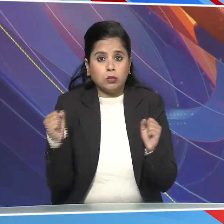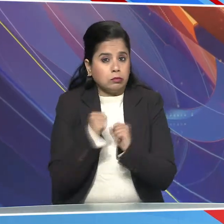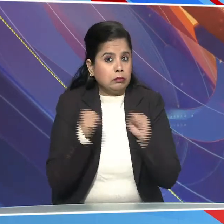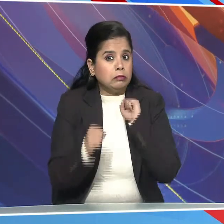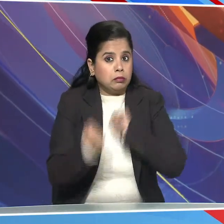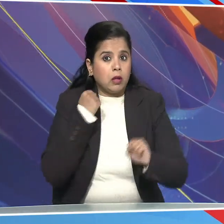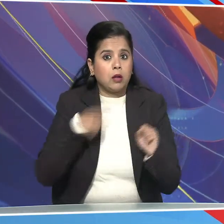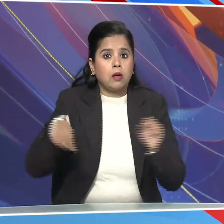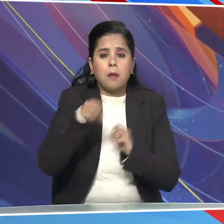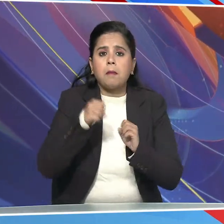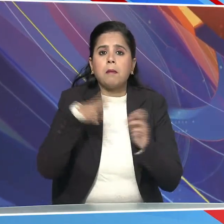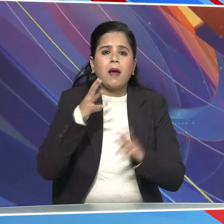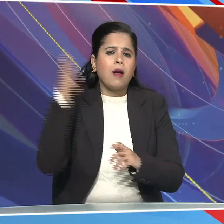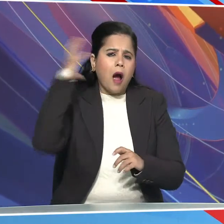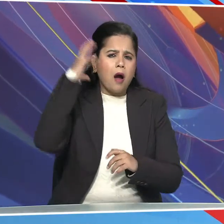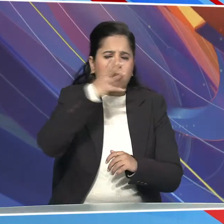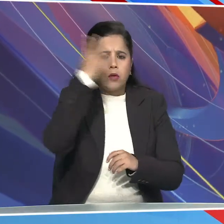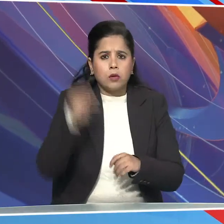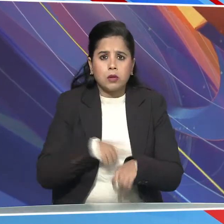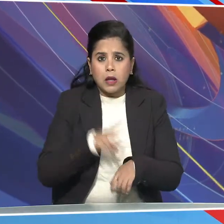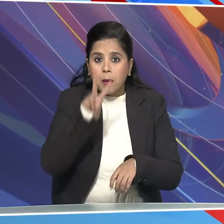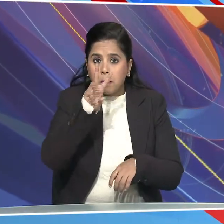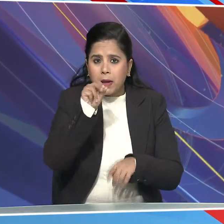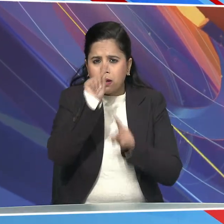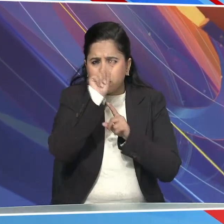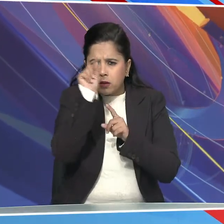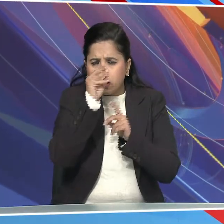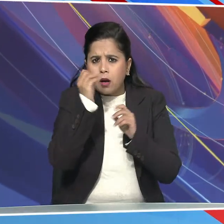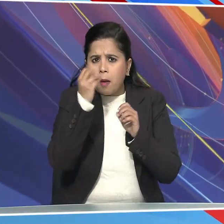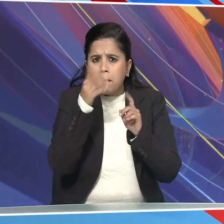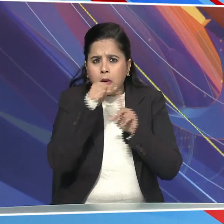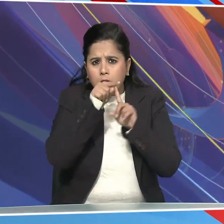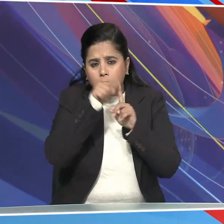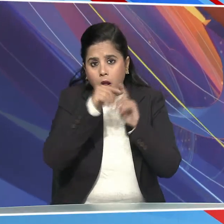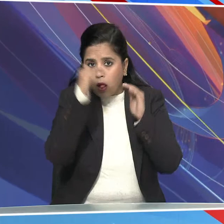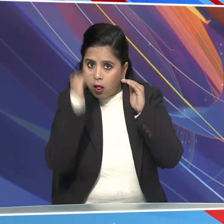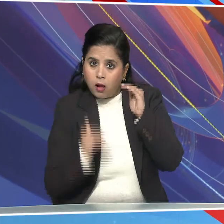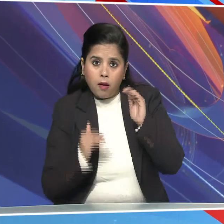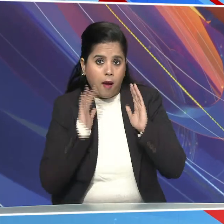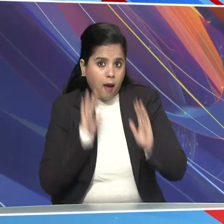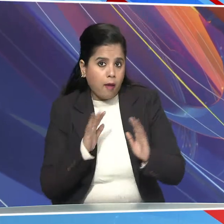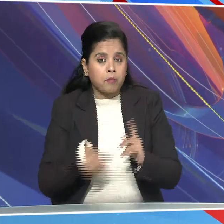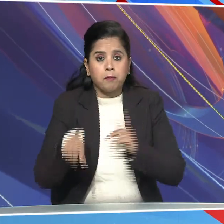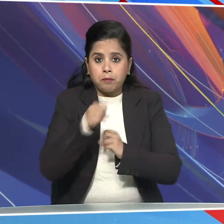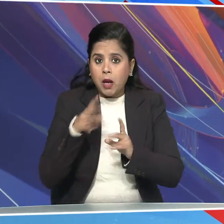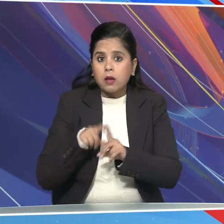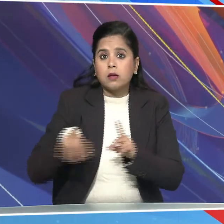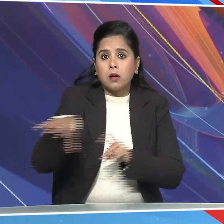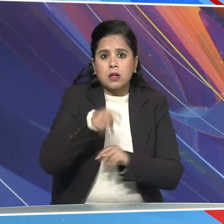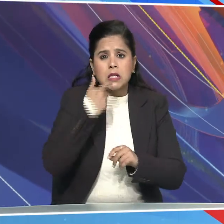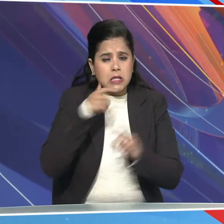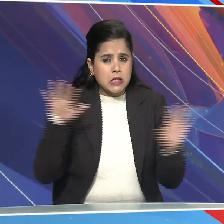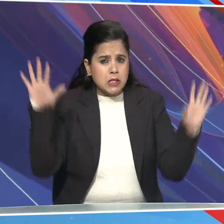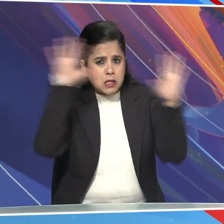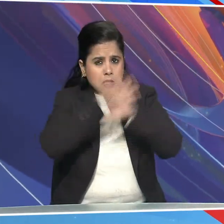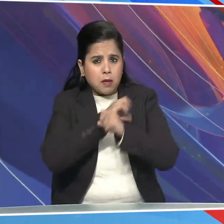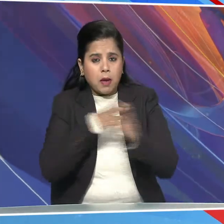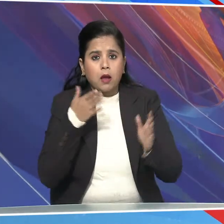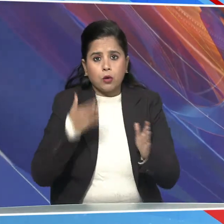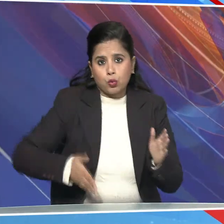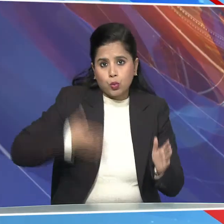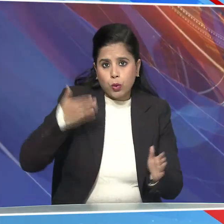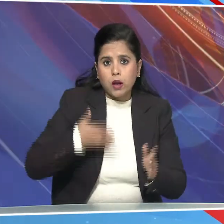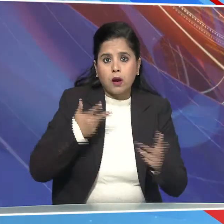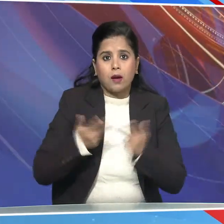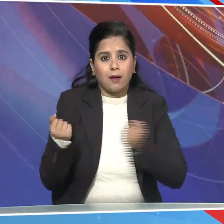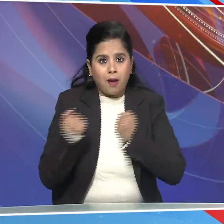शहरों में दिन का पर भी लुडा कर 20 डिग्री सेल्सियस से नीचे ए गया है कई जिलों में गाने कोहरे के कारण रेल और